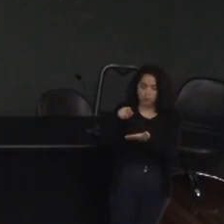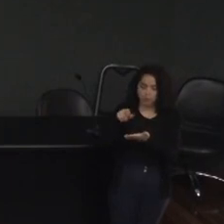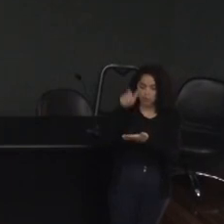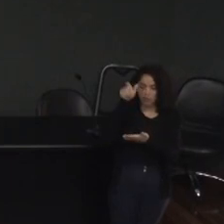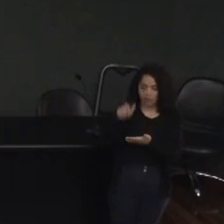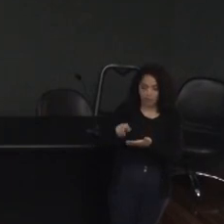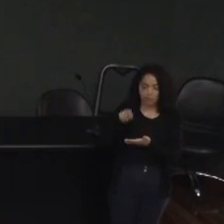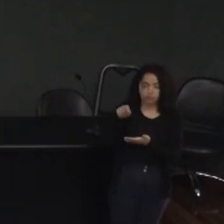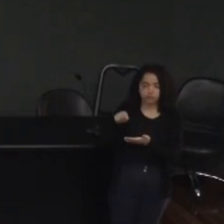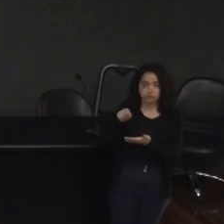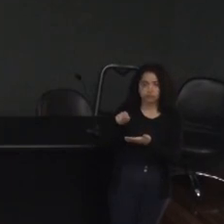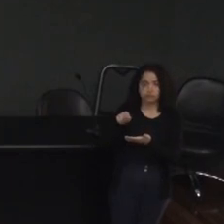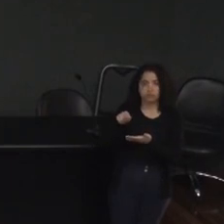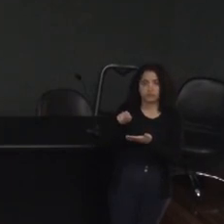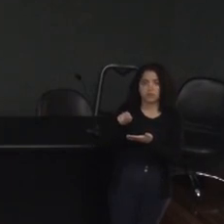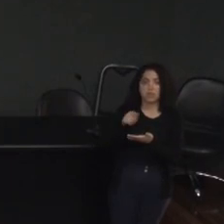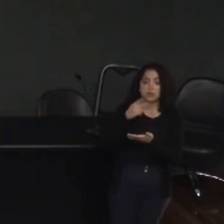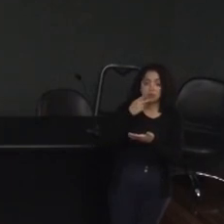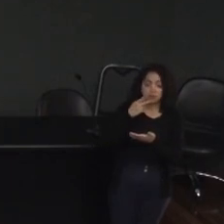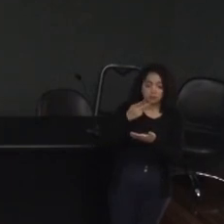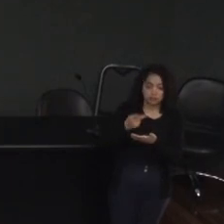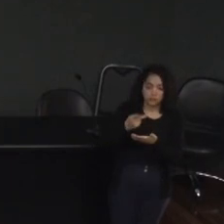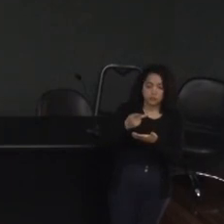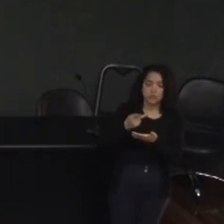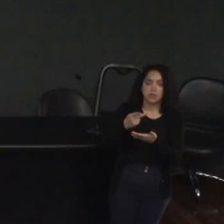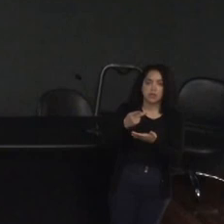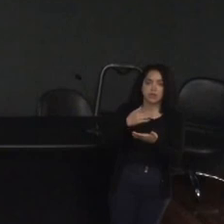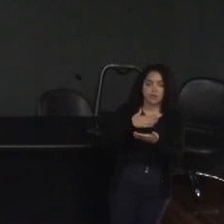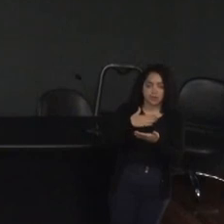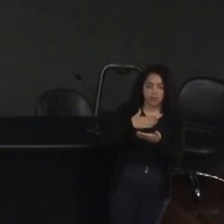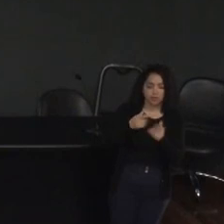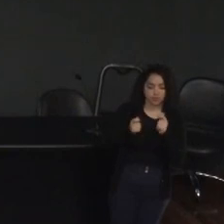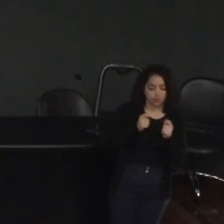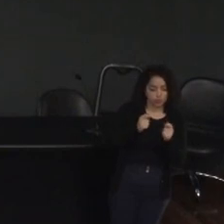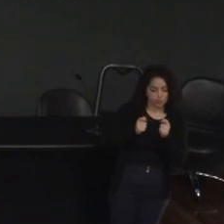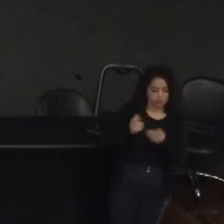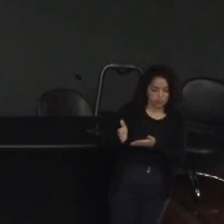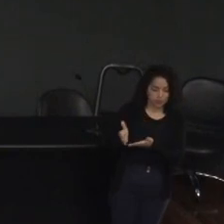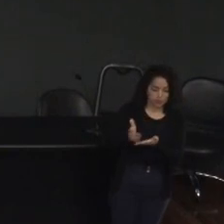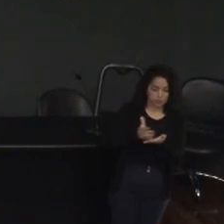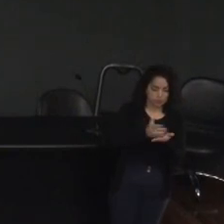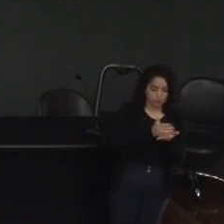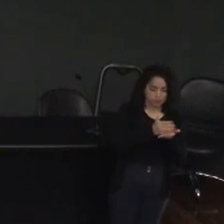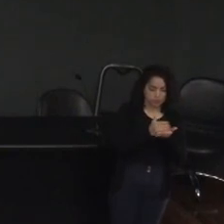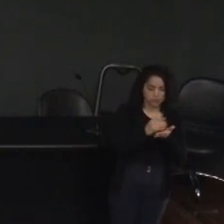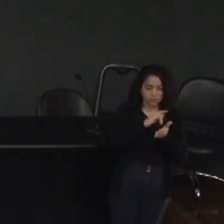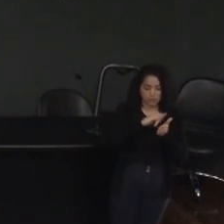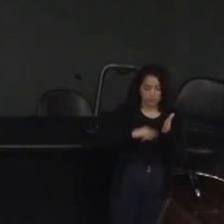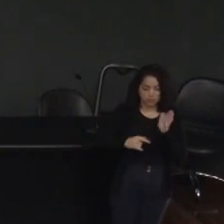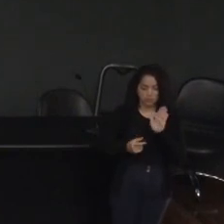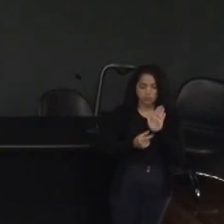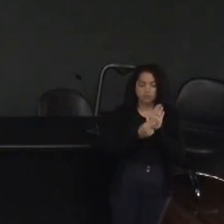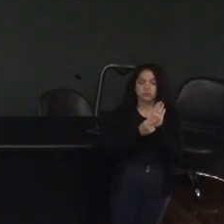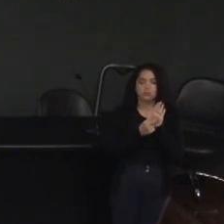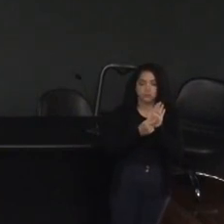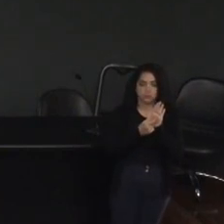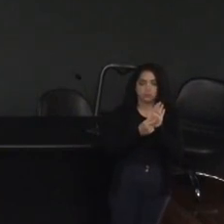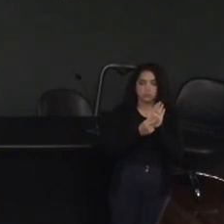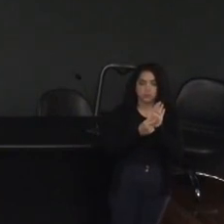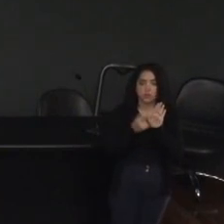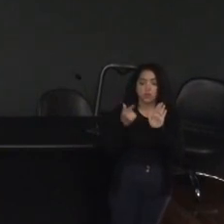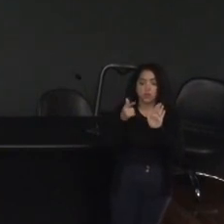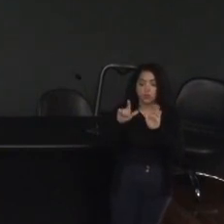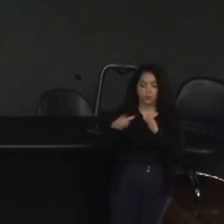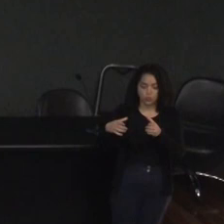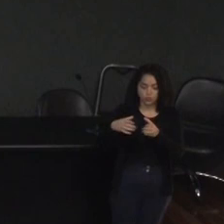operador ou eu tenho que dizer que eu sou controlador de dados e que naquela relação convenial né com outro